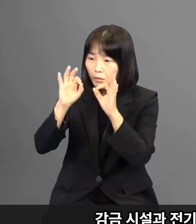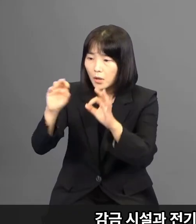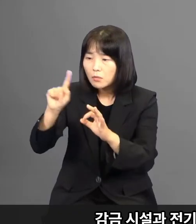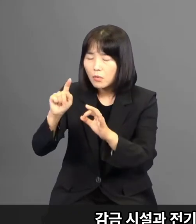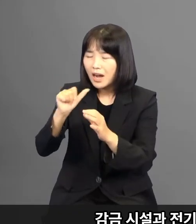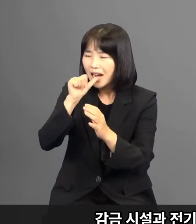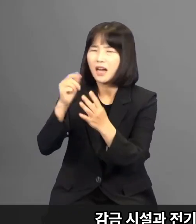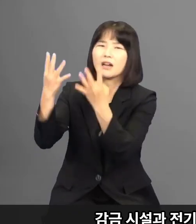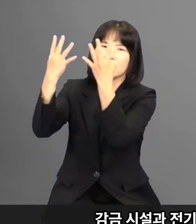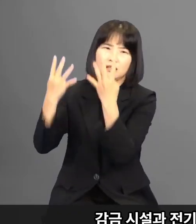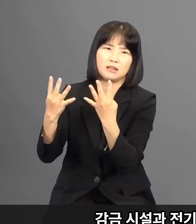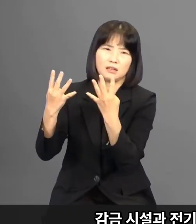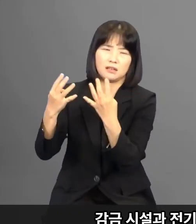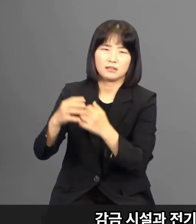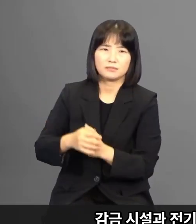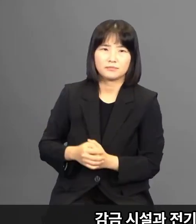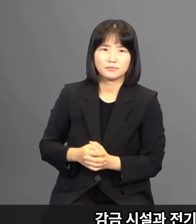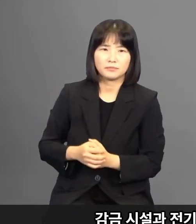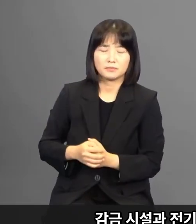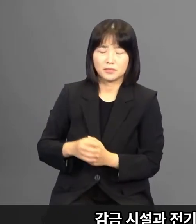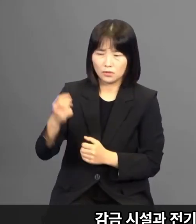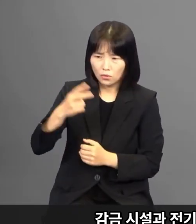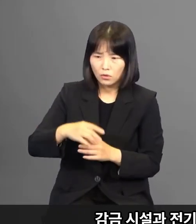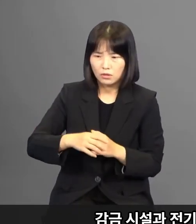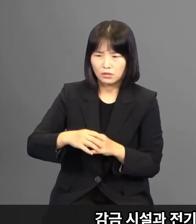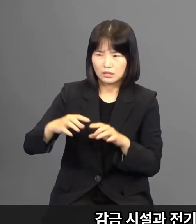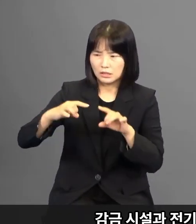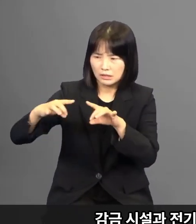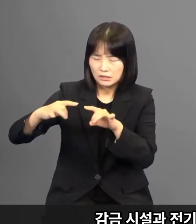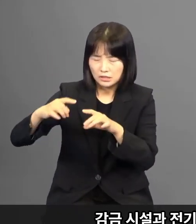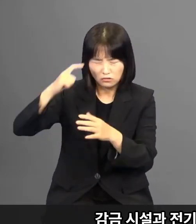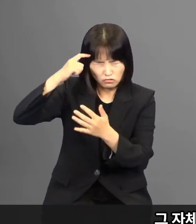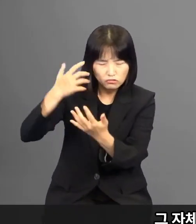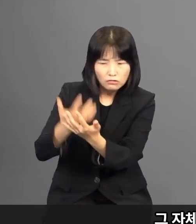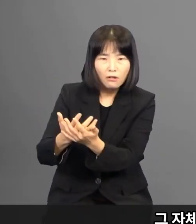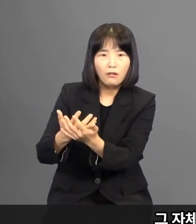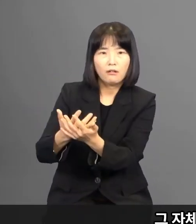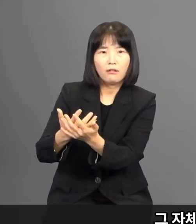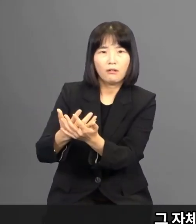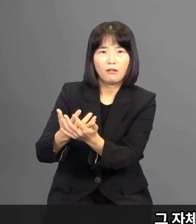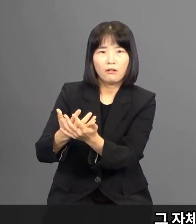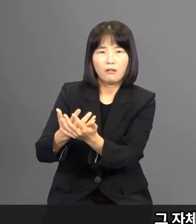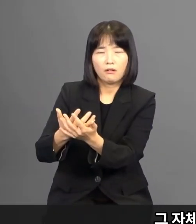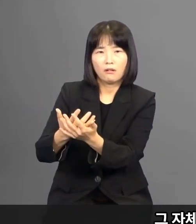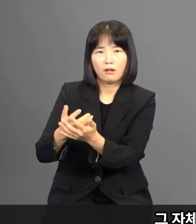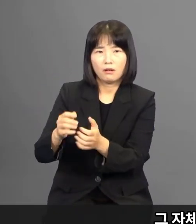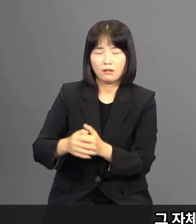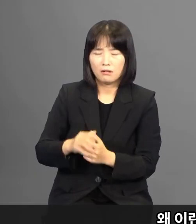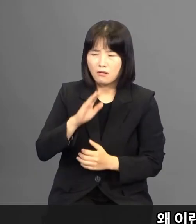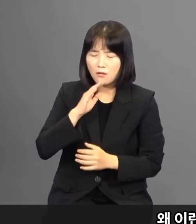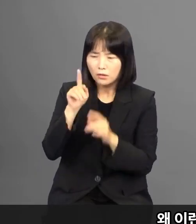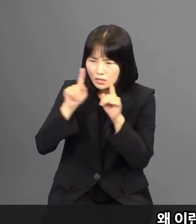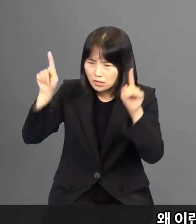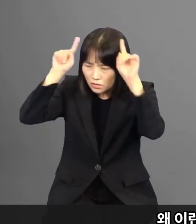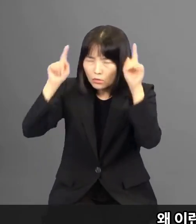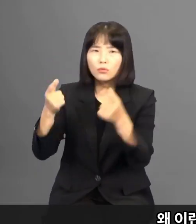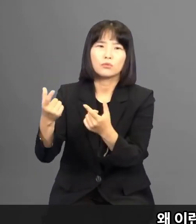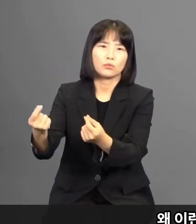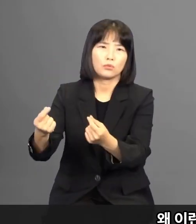쇠창살이었습니다. 감금 시설과 전기 충격기, 살해 협박이 난무하는 그 자체로 정말 지옥이었죠. 왜 이런